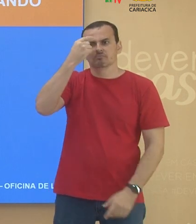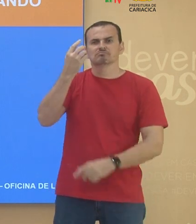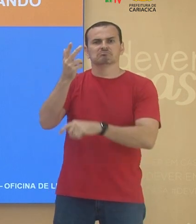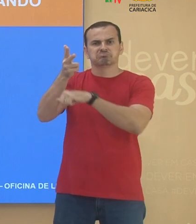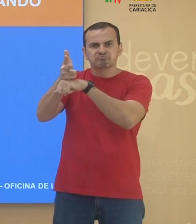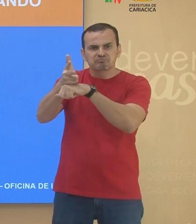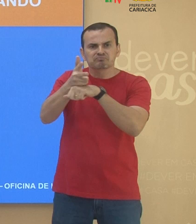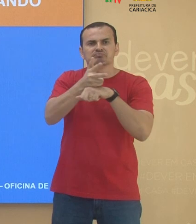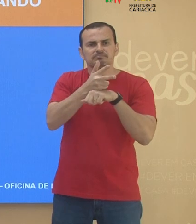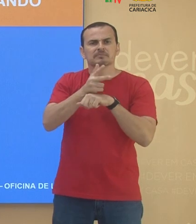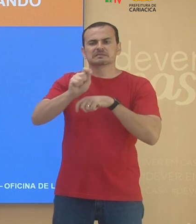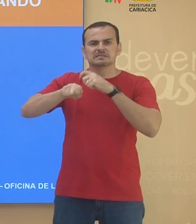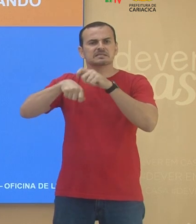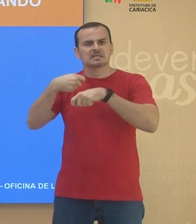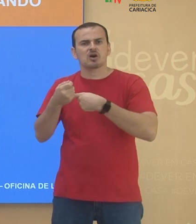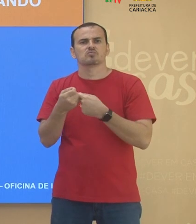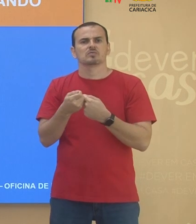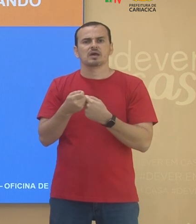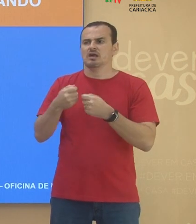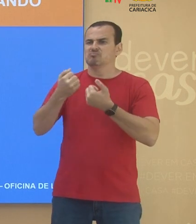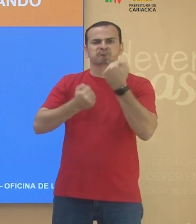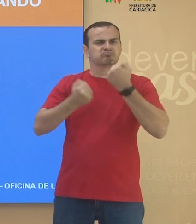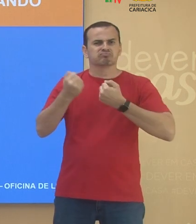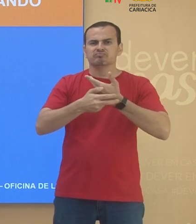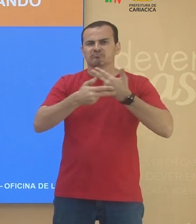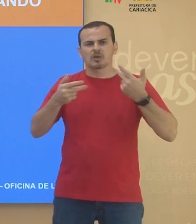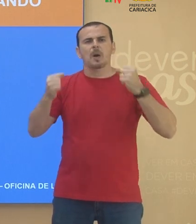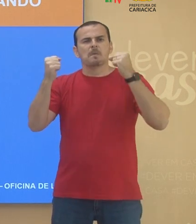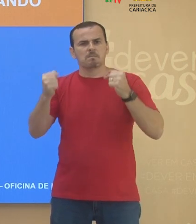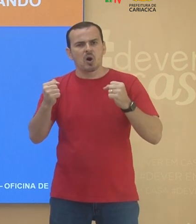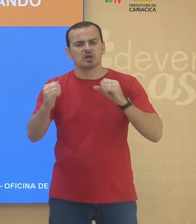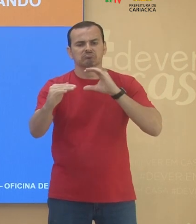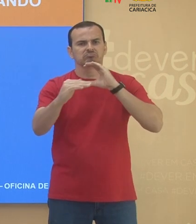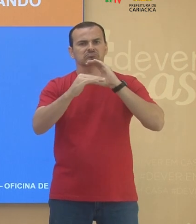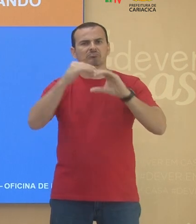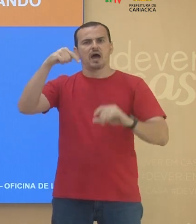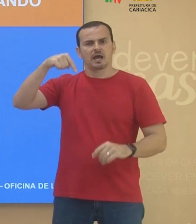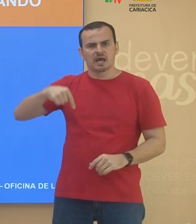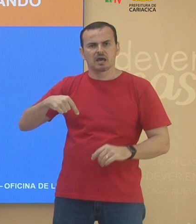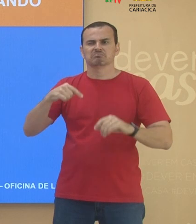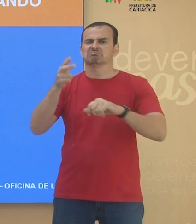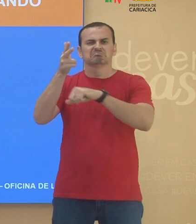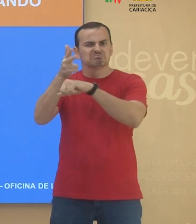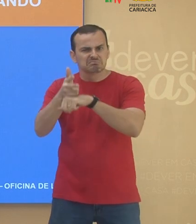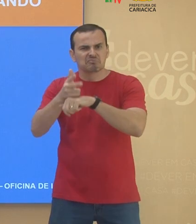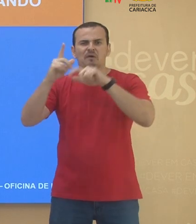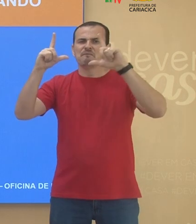na memorização. Quando for praticar os sinais dos meios de transporte, gravem e enviem para